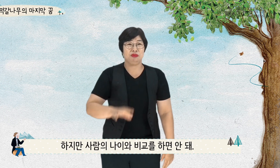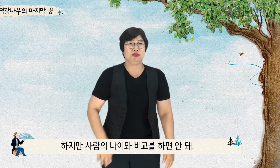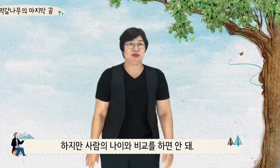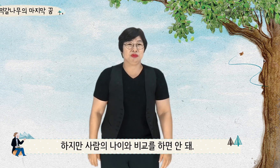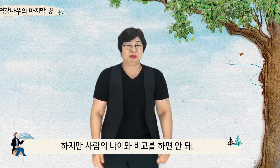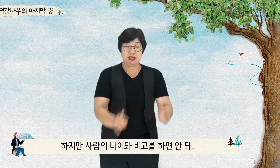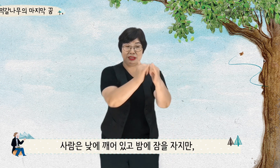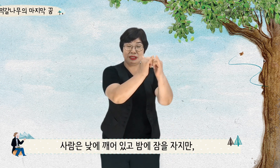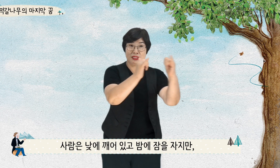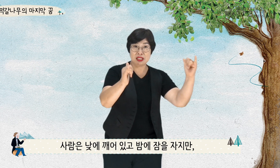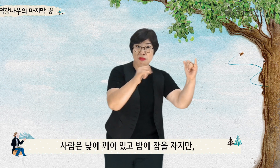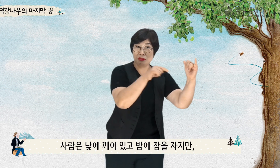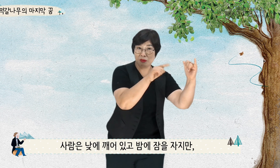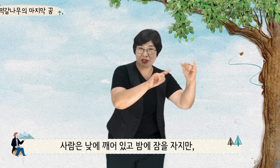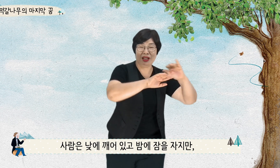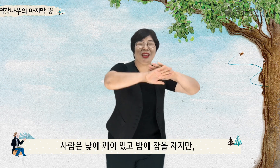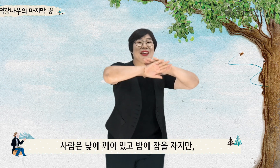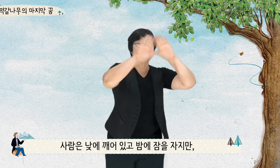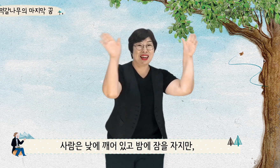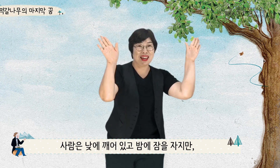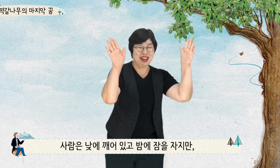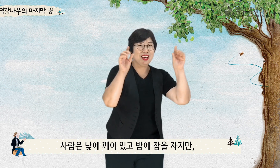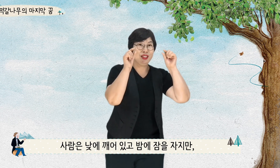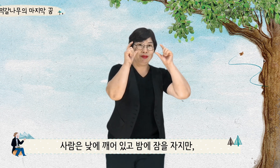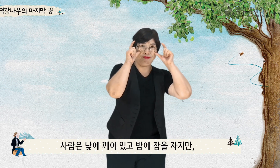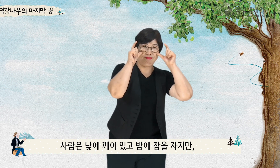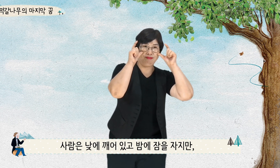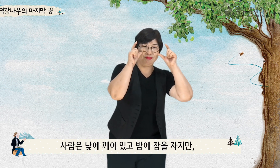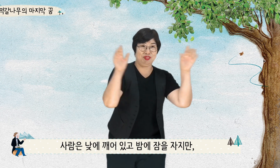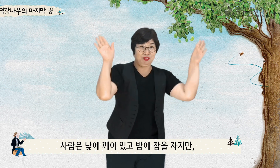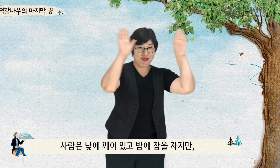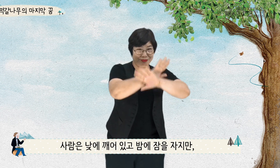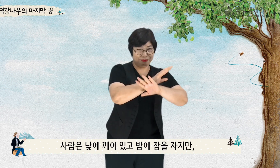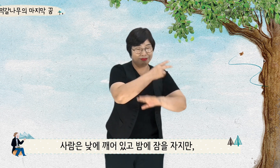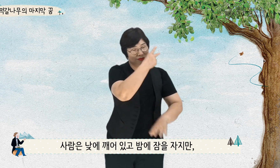돼. 사람은 낮에 깨어 있고 밤에 잠을 자지만